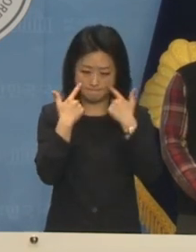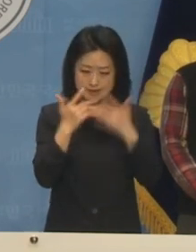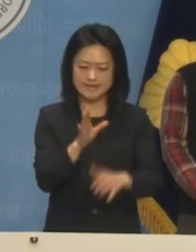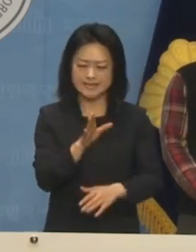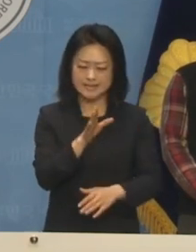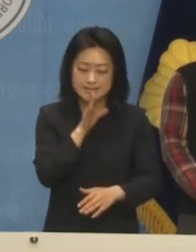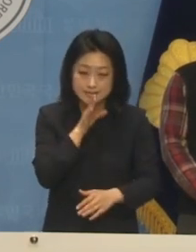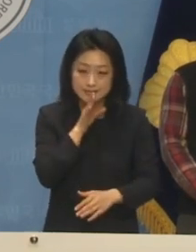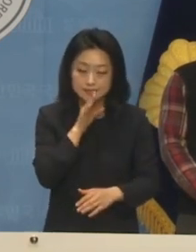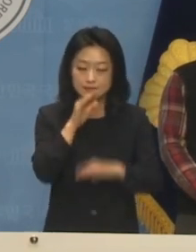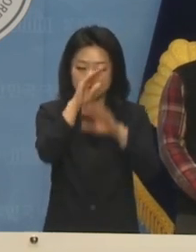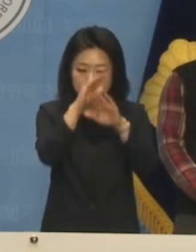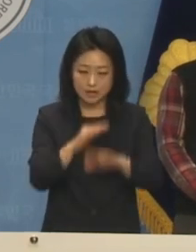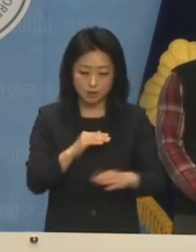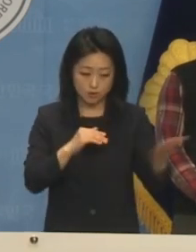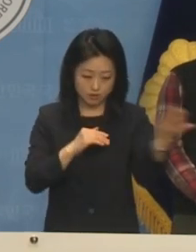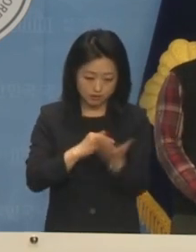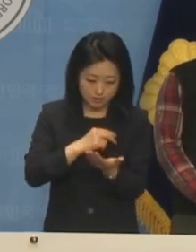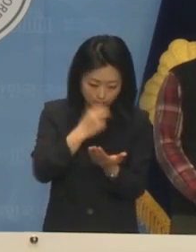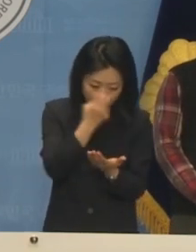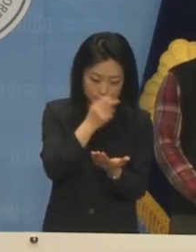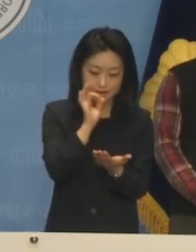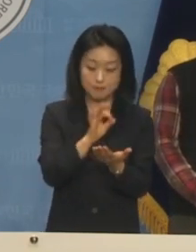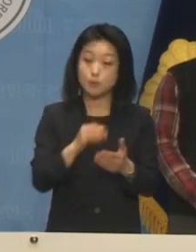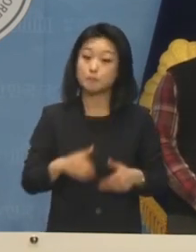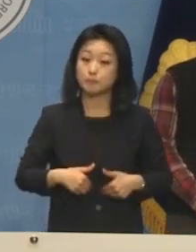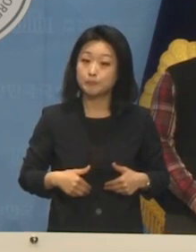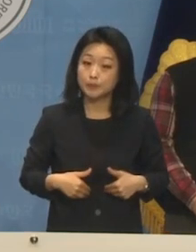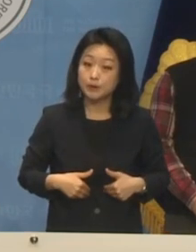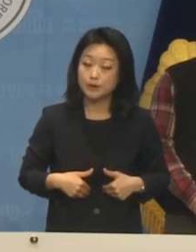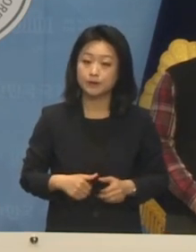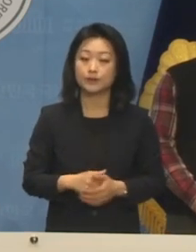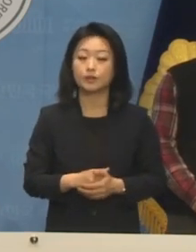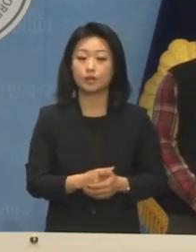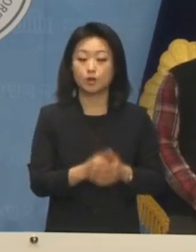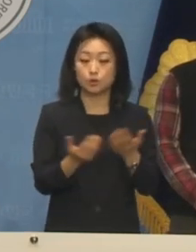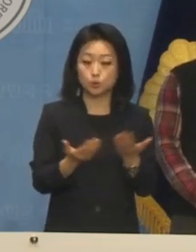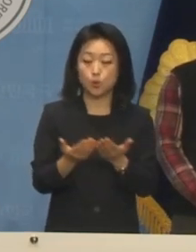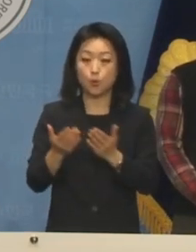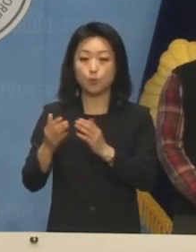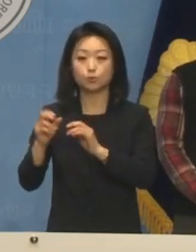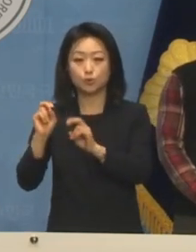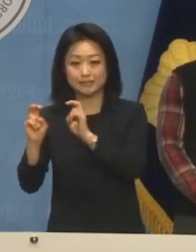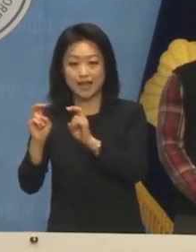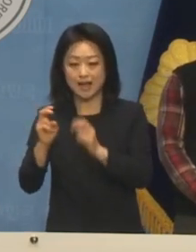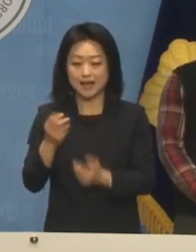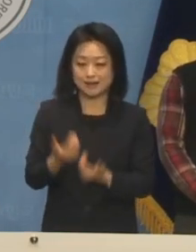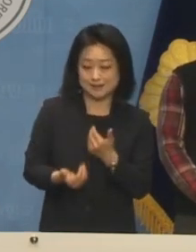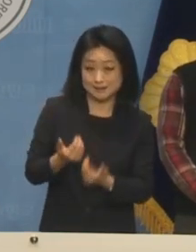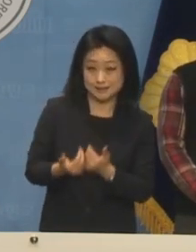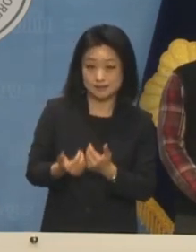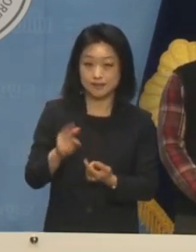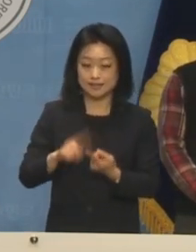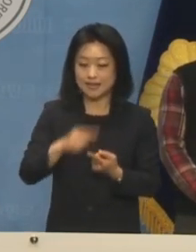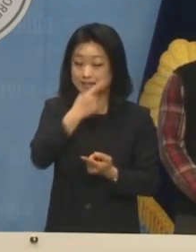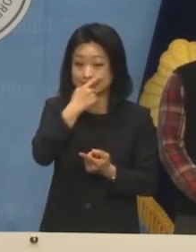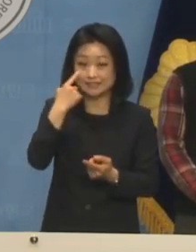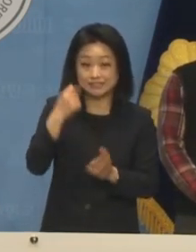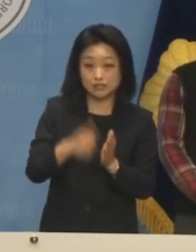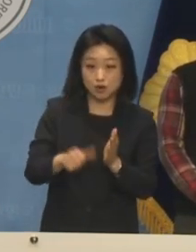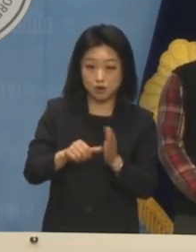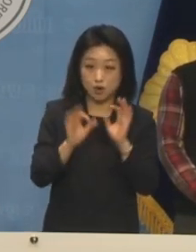다루어지게 할 수 있겠는가 하는 것입니다. 대체로 그렇듯이 노사 분쟁과 관련한 각종의 증거들은